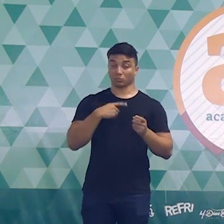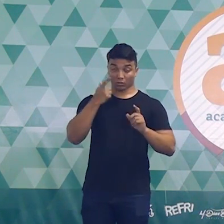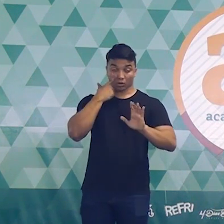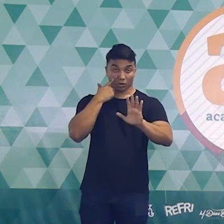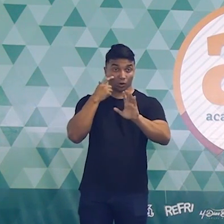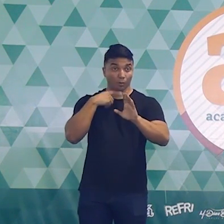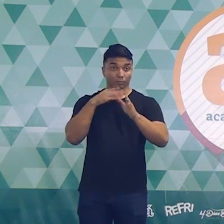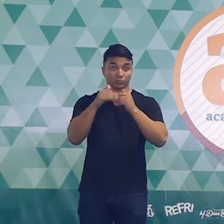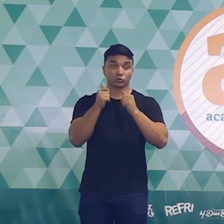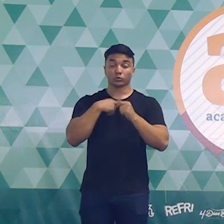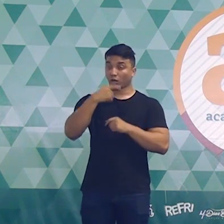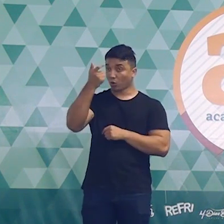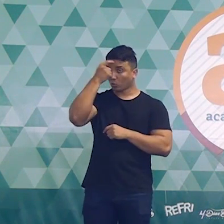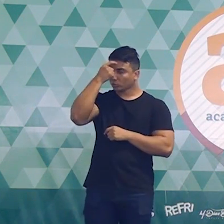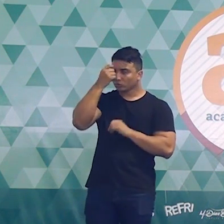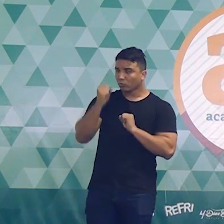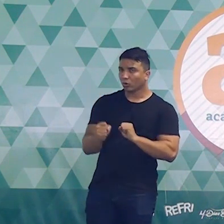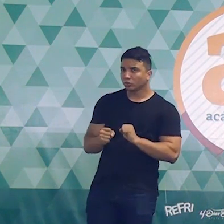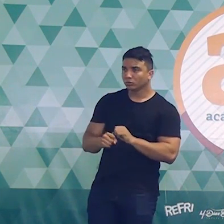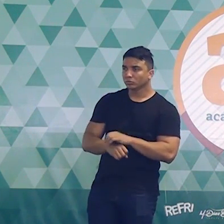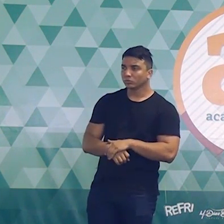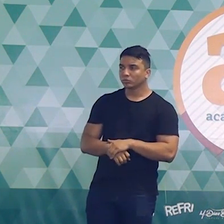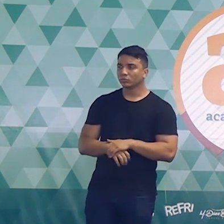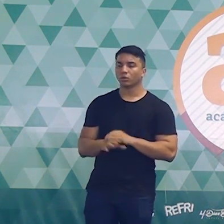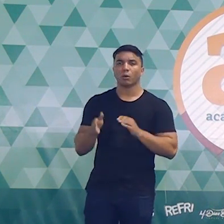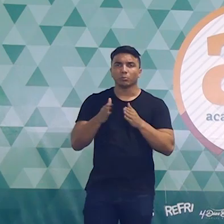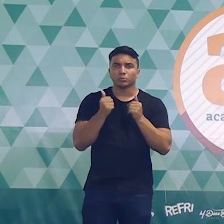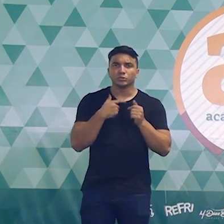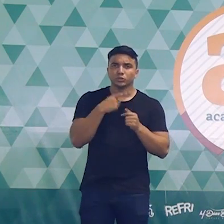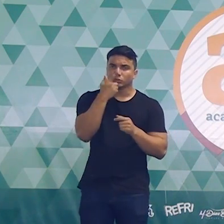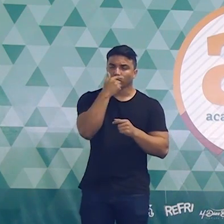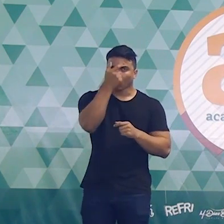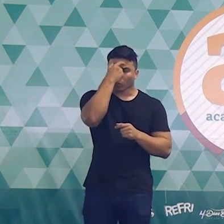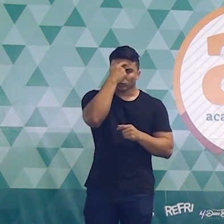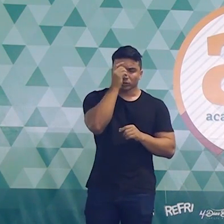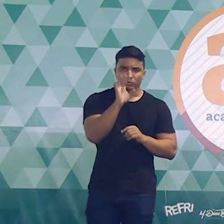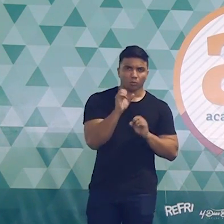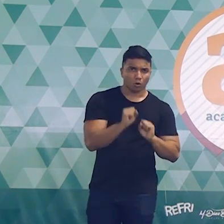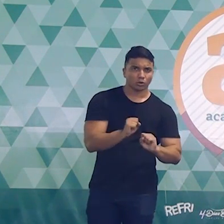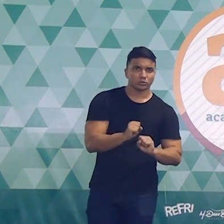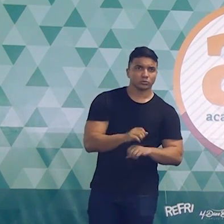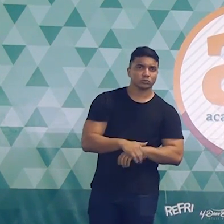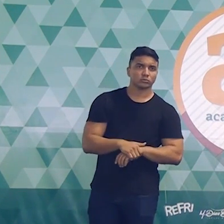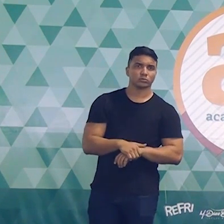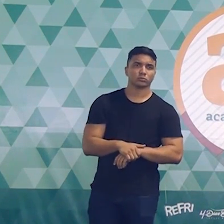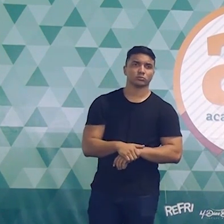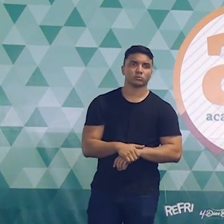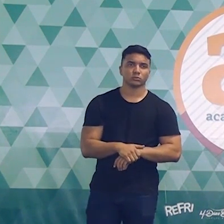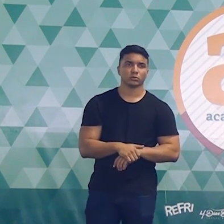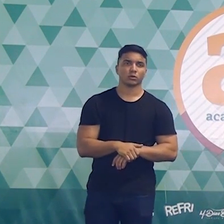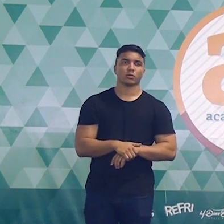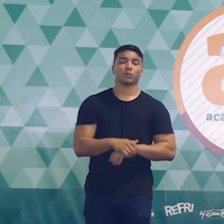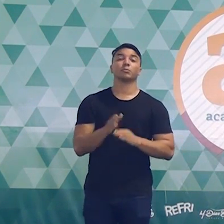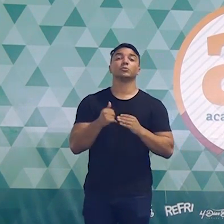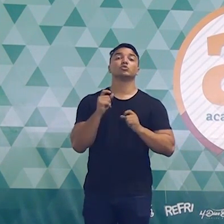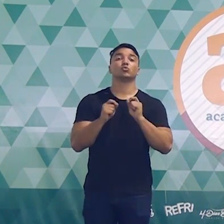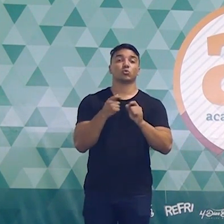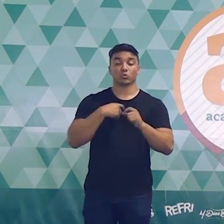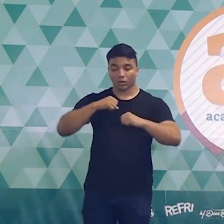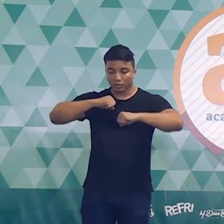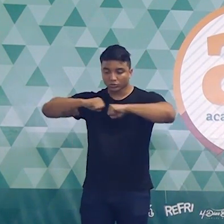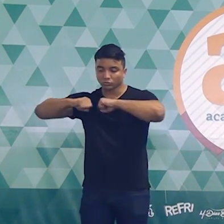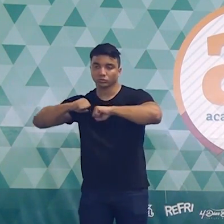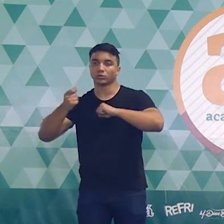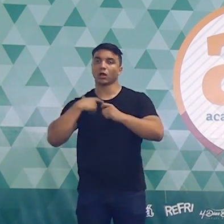só a consciência, sim ou não? Posso pedir só uma consciência, sim ou não? Posso pedir o quê?